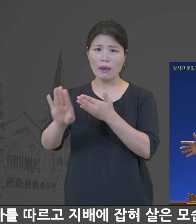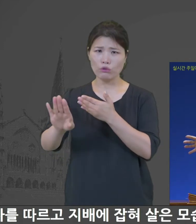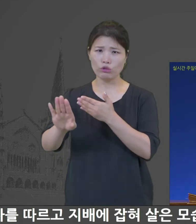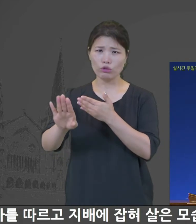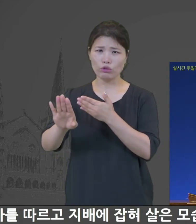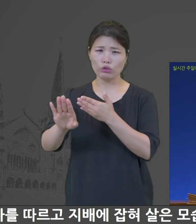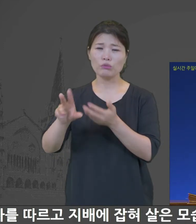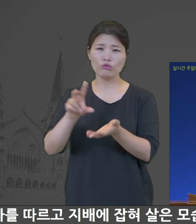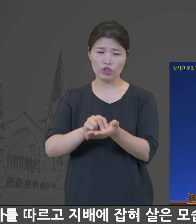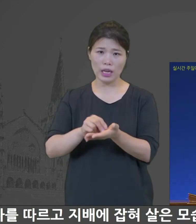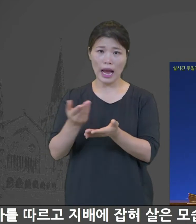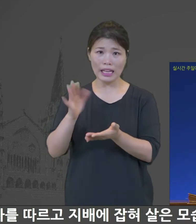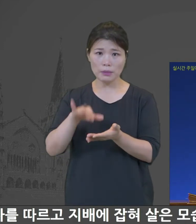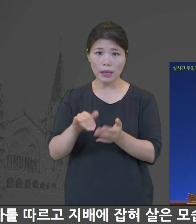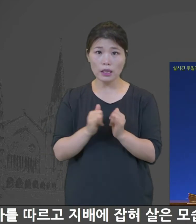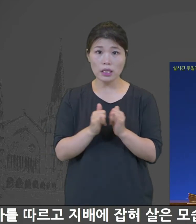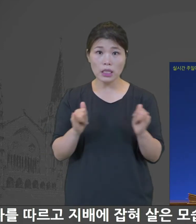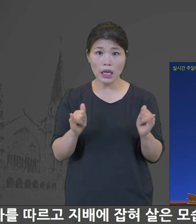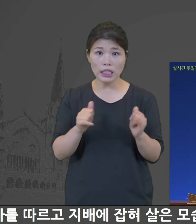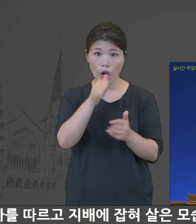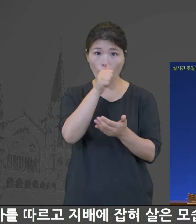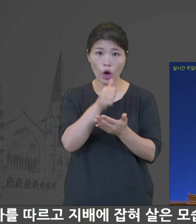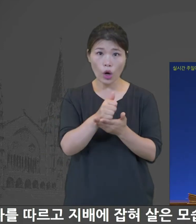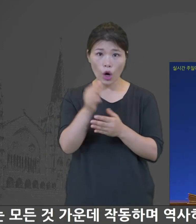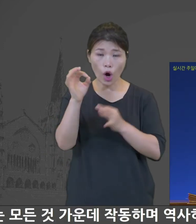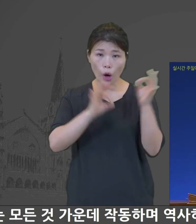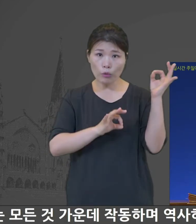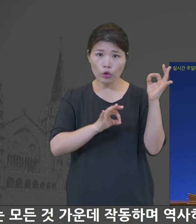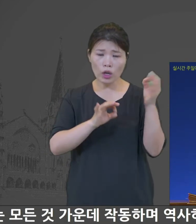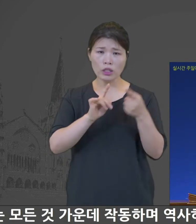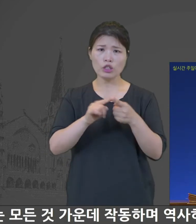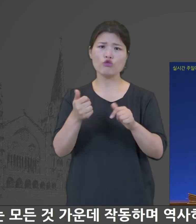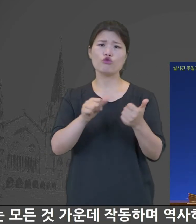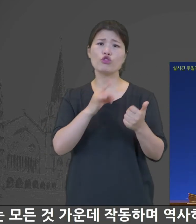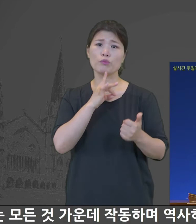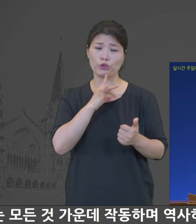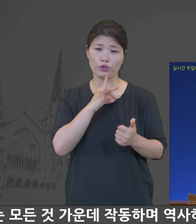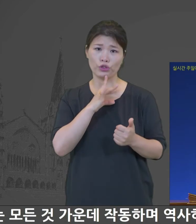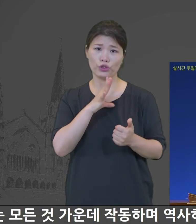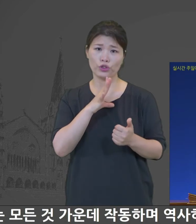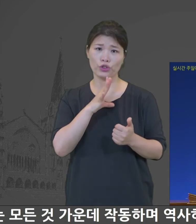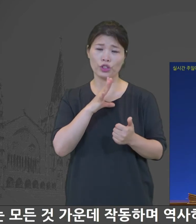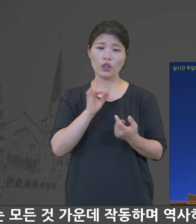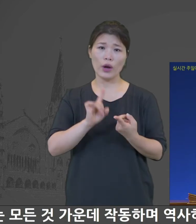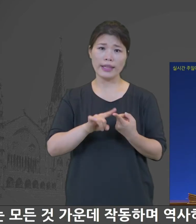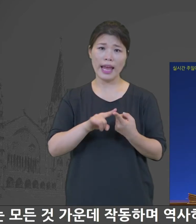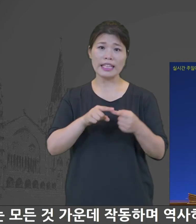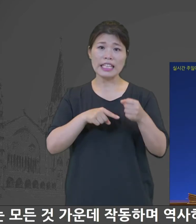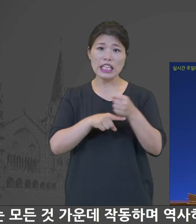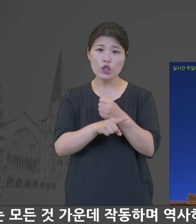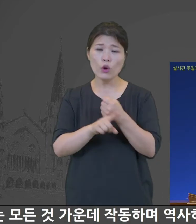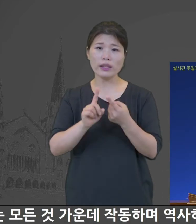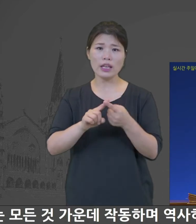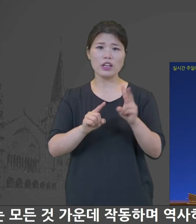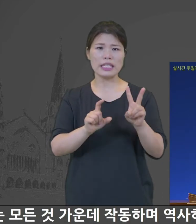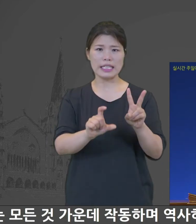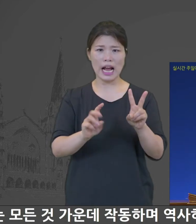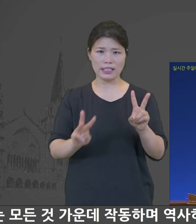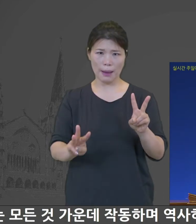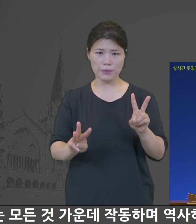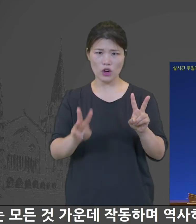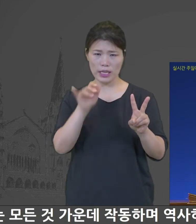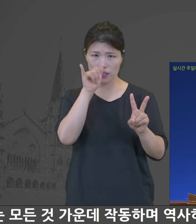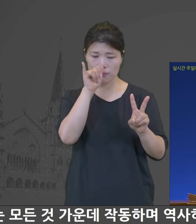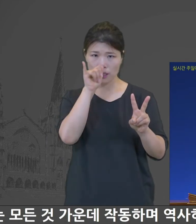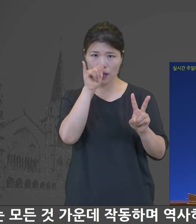문제인데, 인간이 허물과 죄로 죽을 수밖에 없었던 또 하나의 이유를 3절에서 설명하는데,